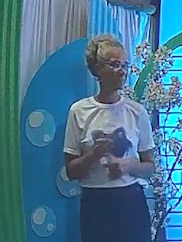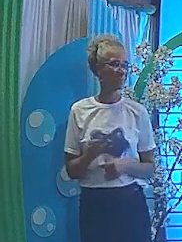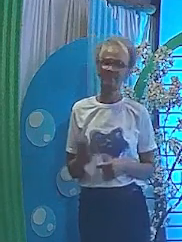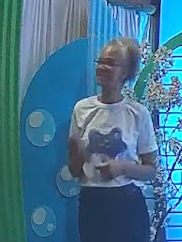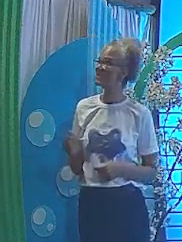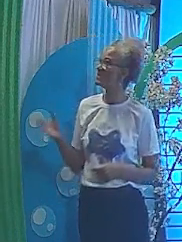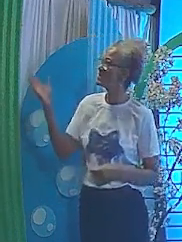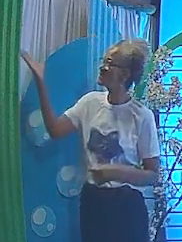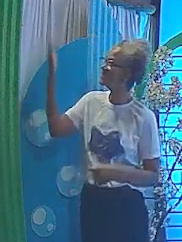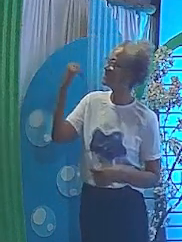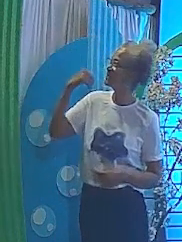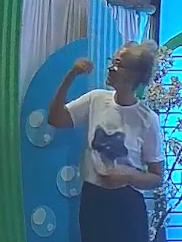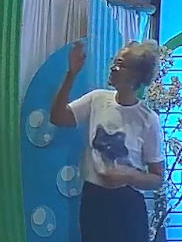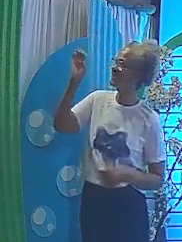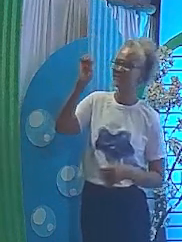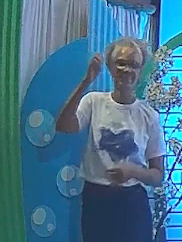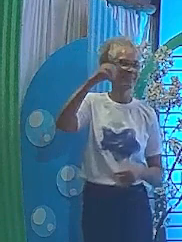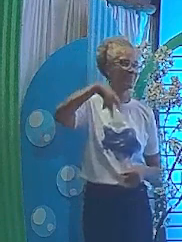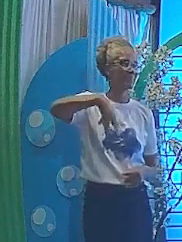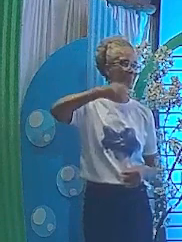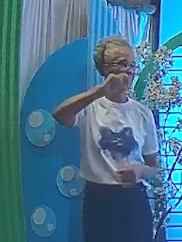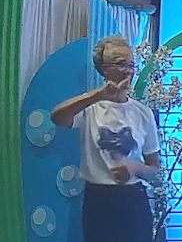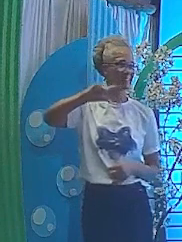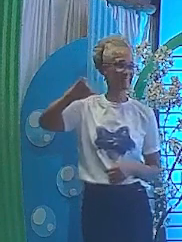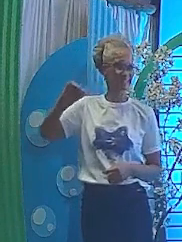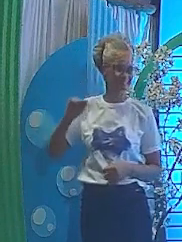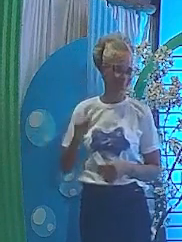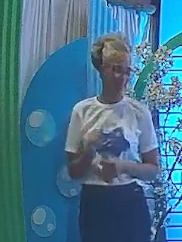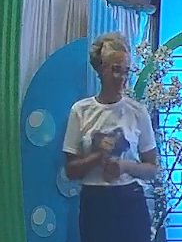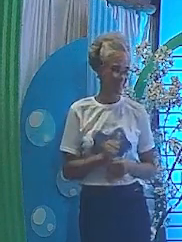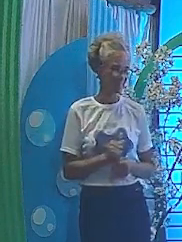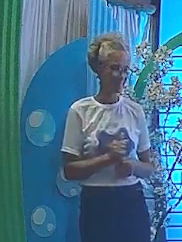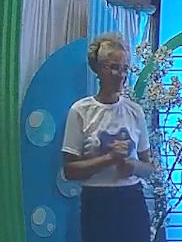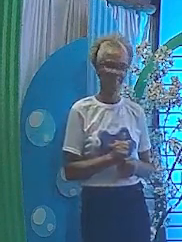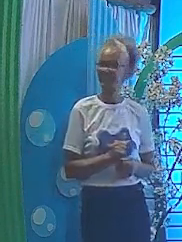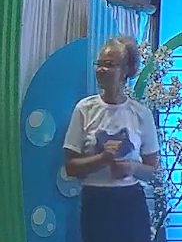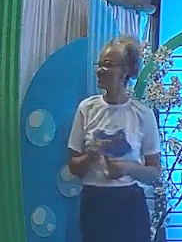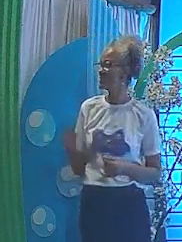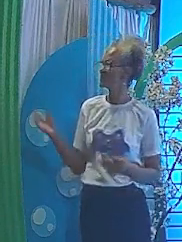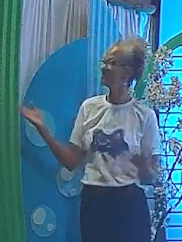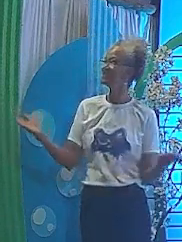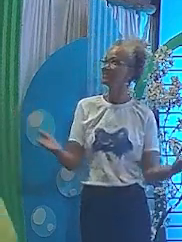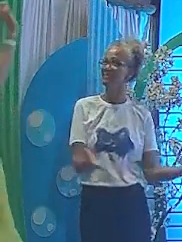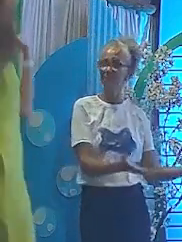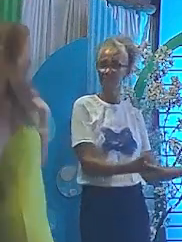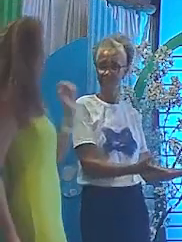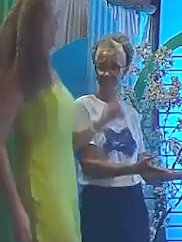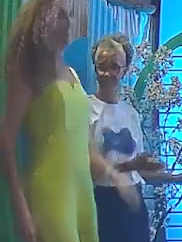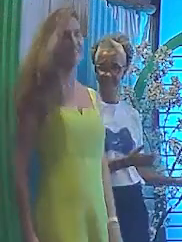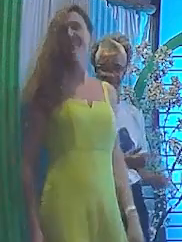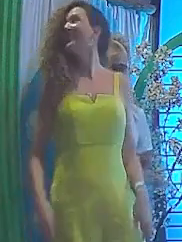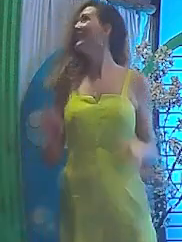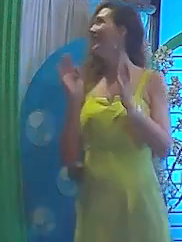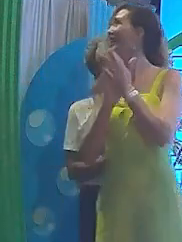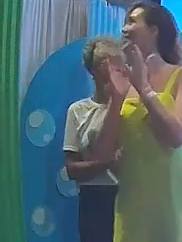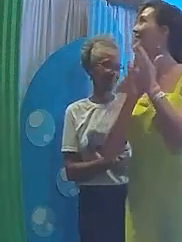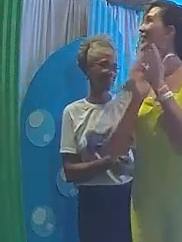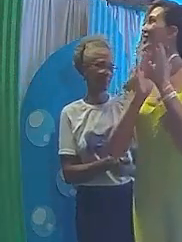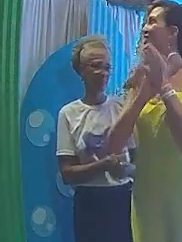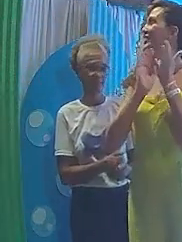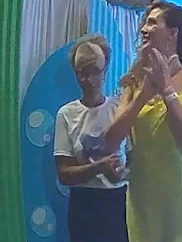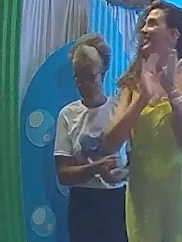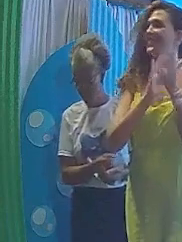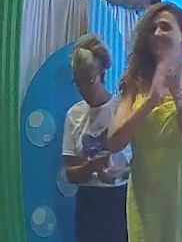Emília. Emília, fique aqui. Todos vocês vão falar agora. Anderson Chon, nosso curador do Espaço Jovem